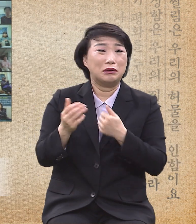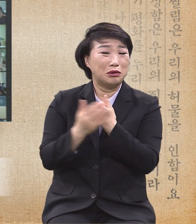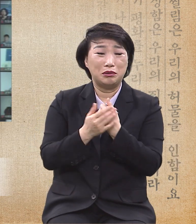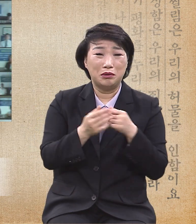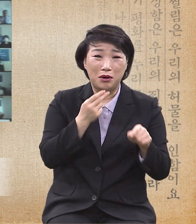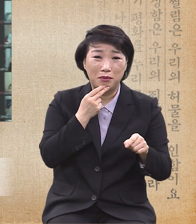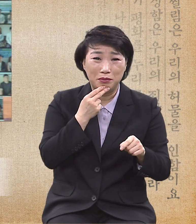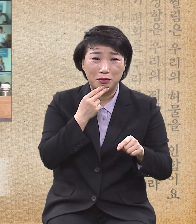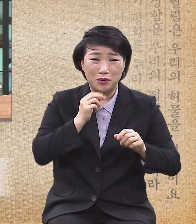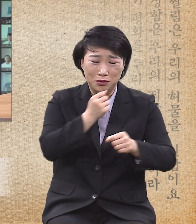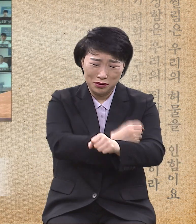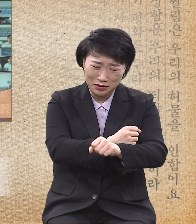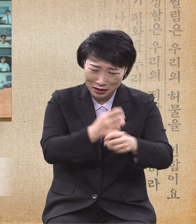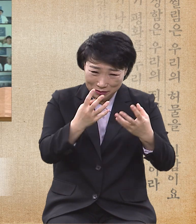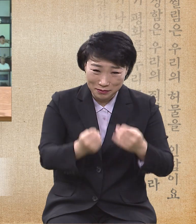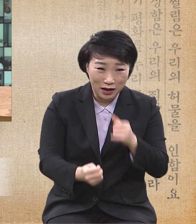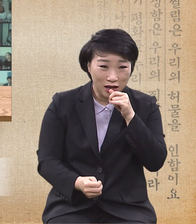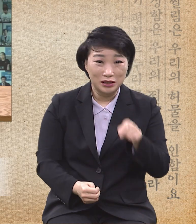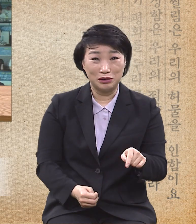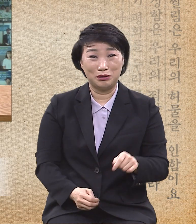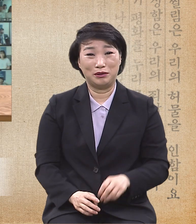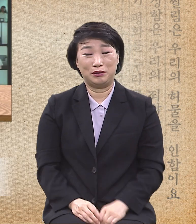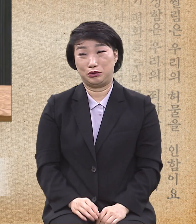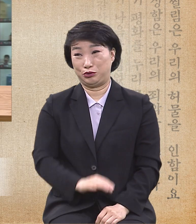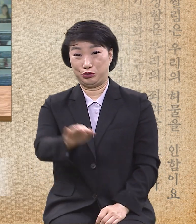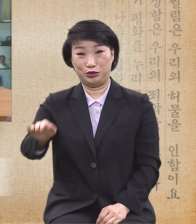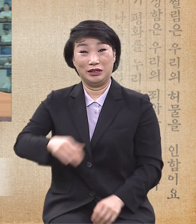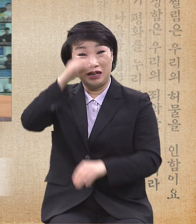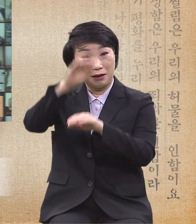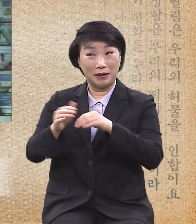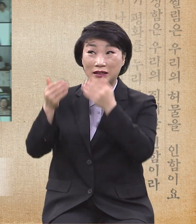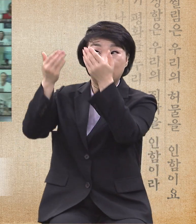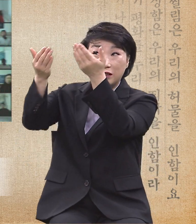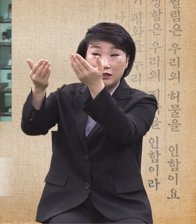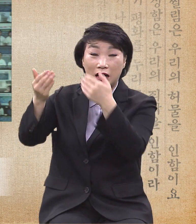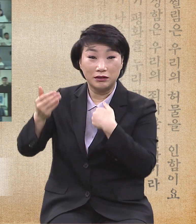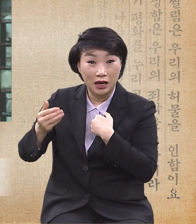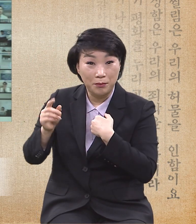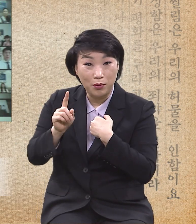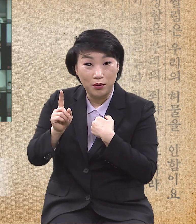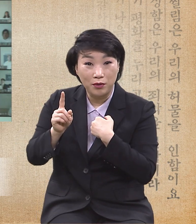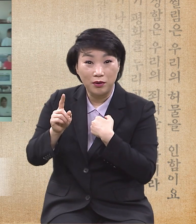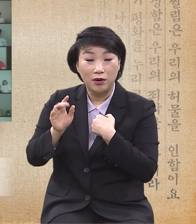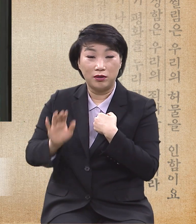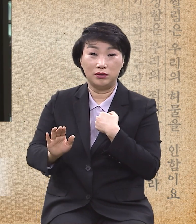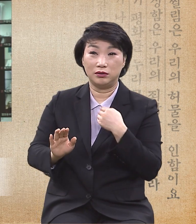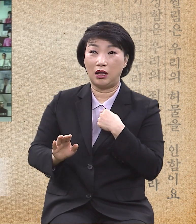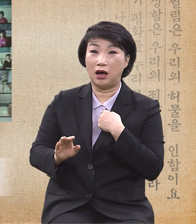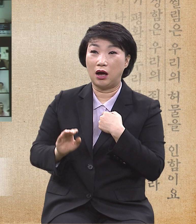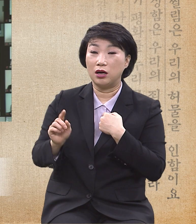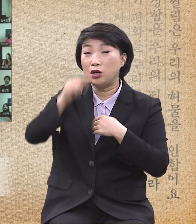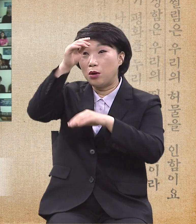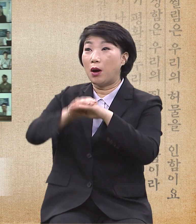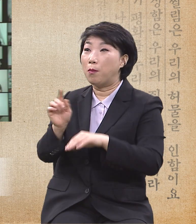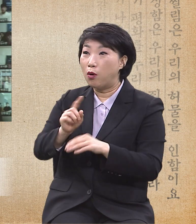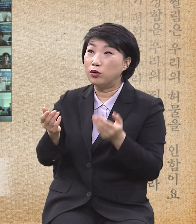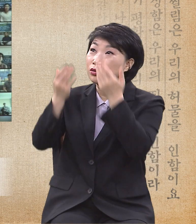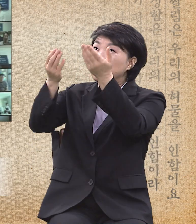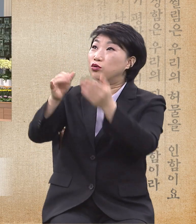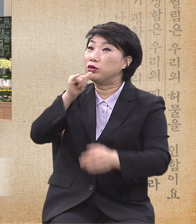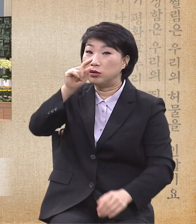고통을 당했는가 봐라고 말이야. 우린 예배 드린다. 근데 내가 어떤 예배를